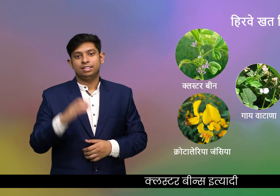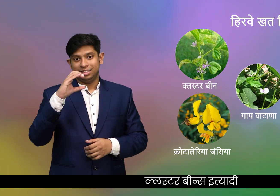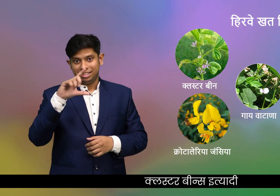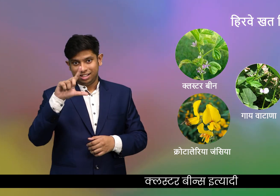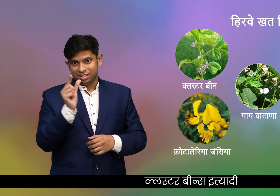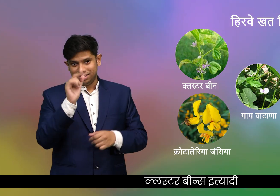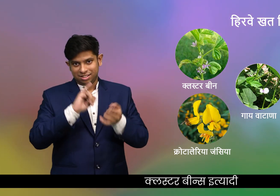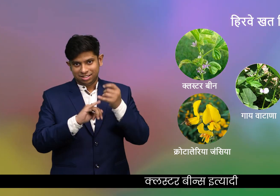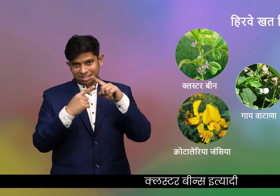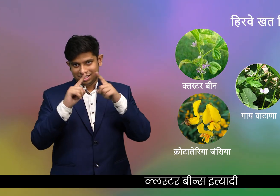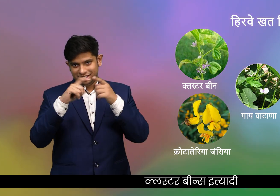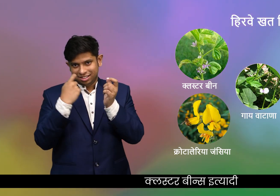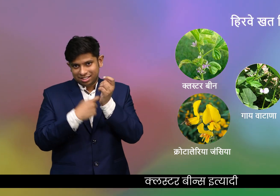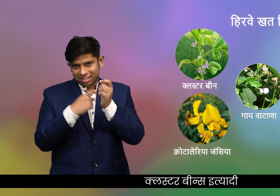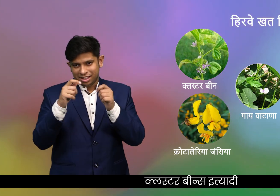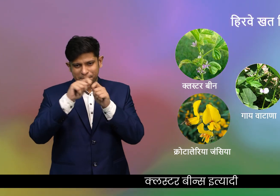क्लस्टर बीन्स इत्यादी